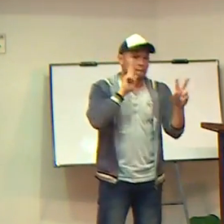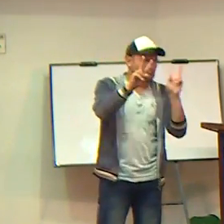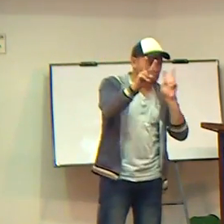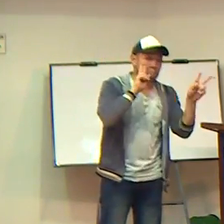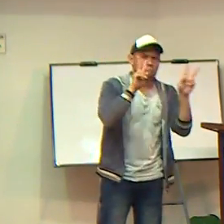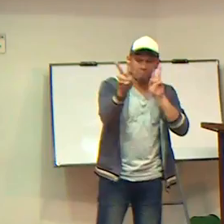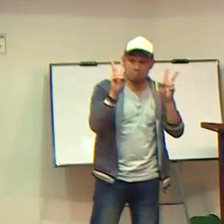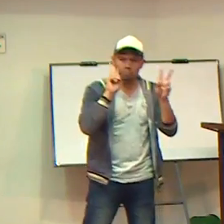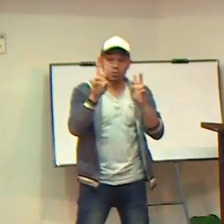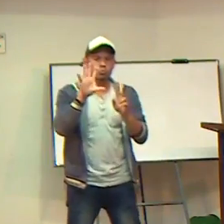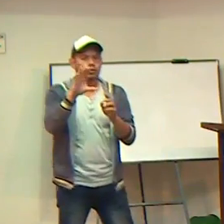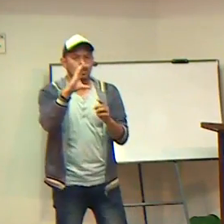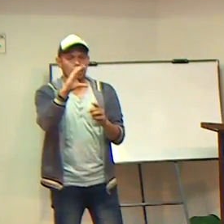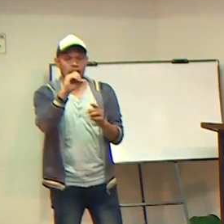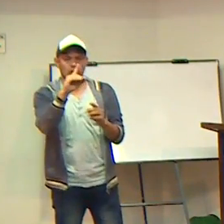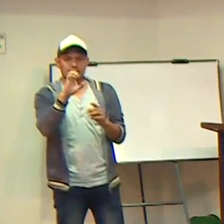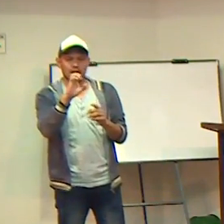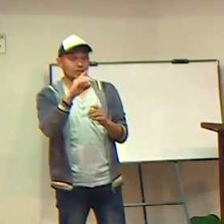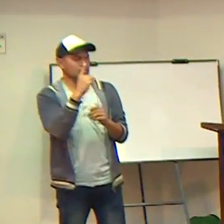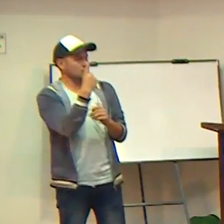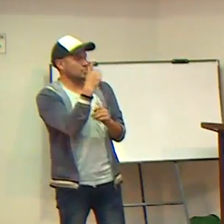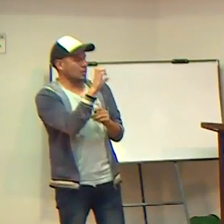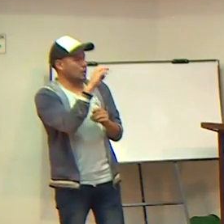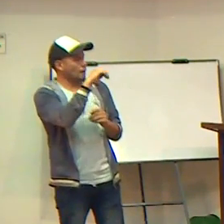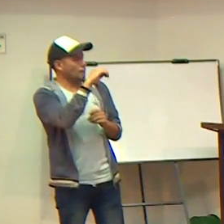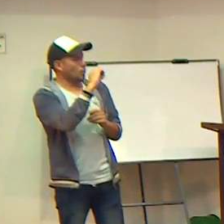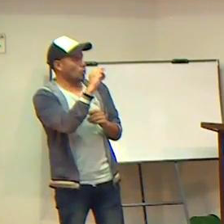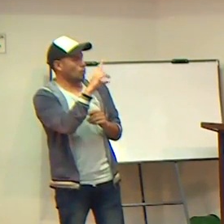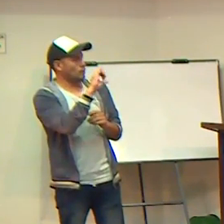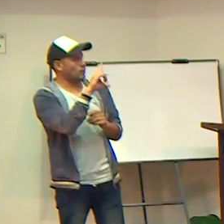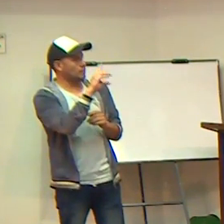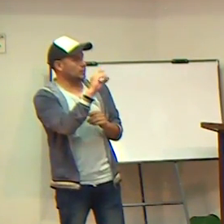y siempre he estado como muy partícipe en cuanto a esos contextos.